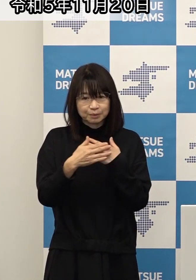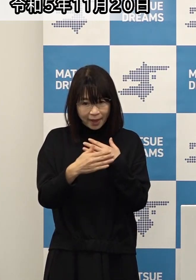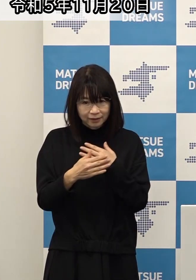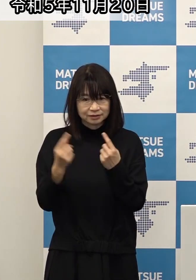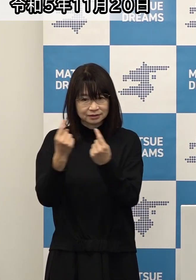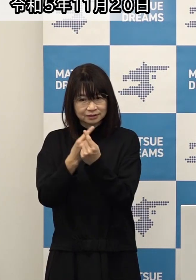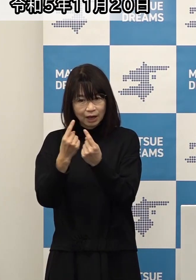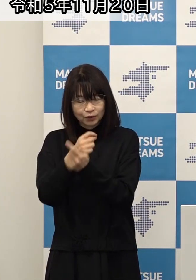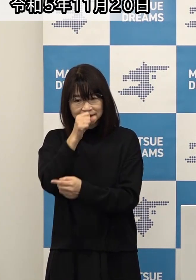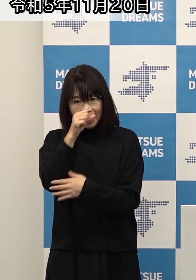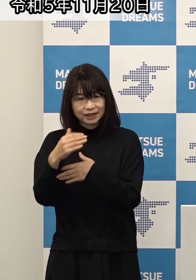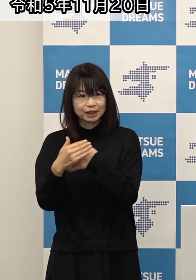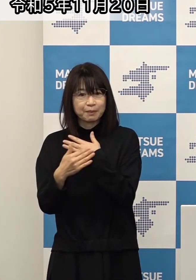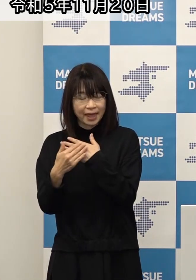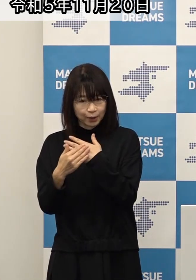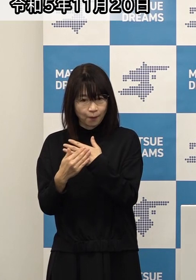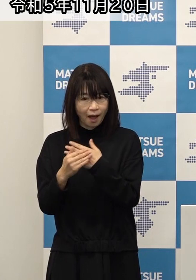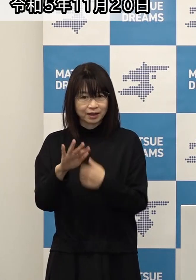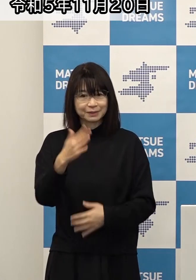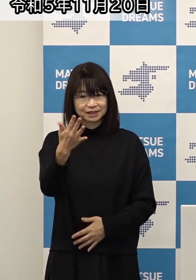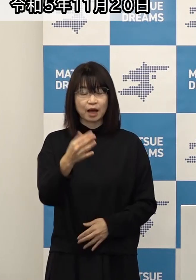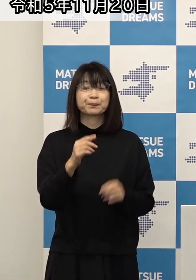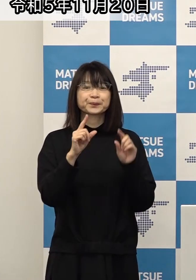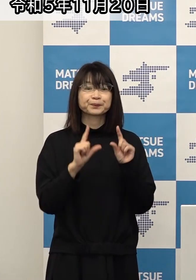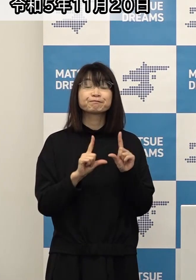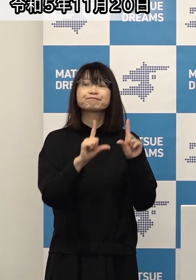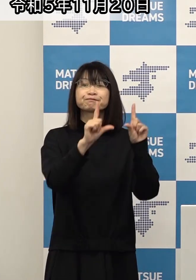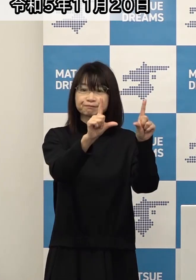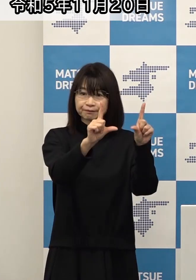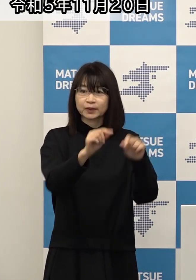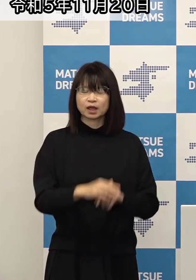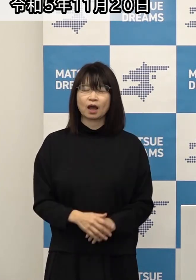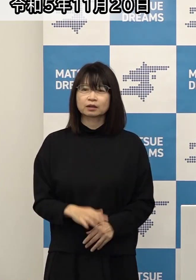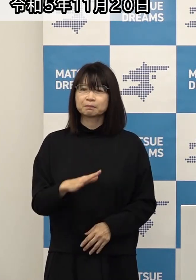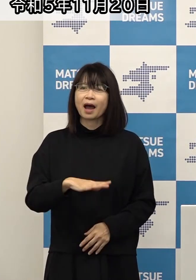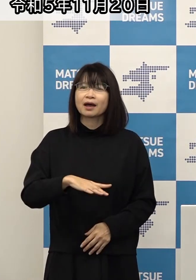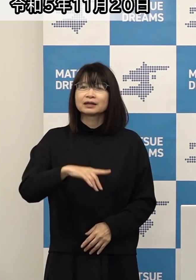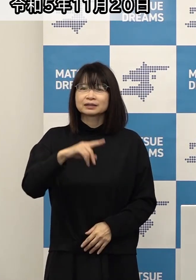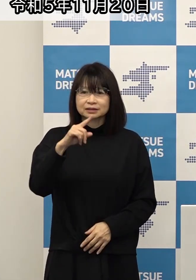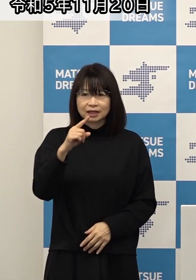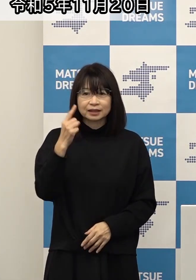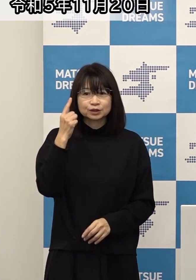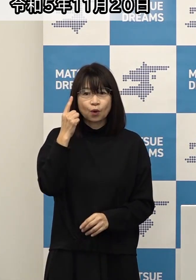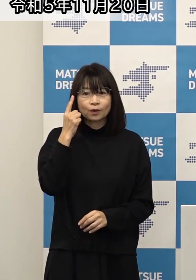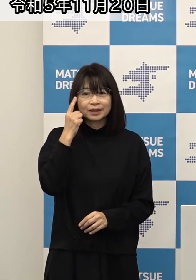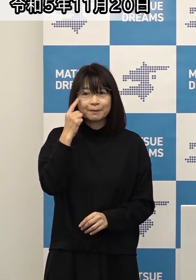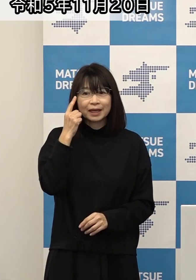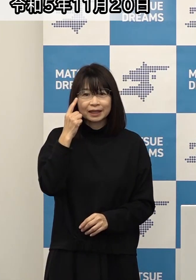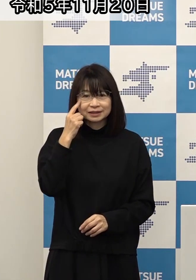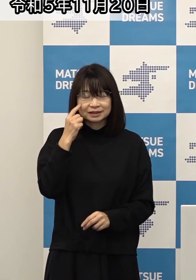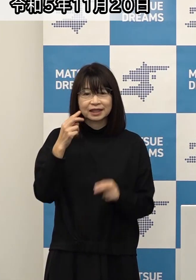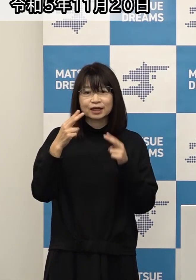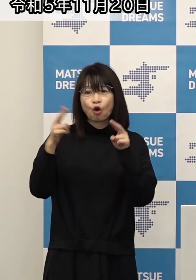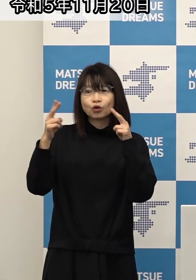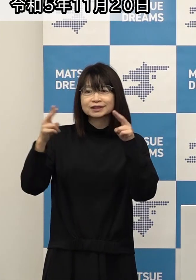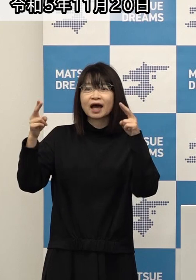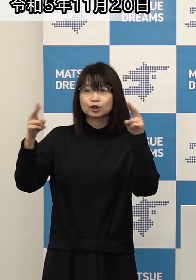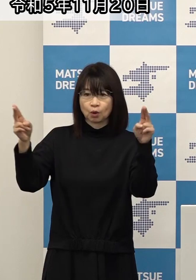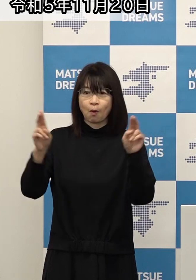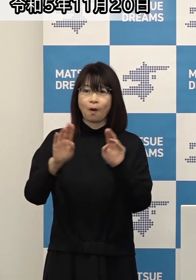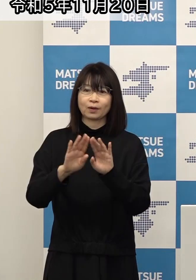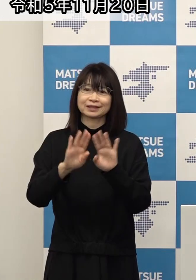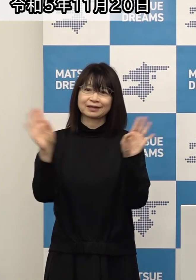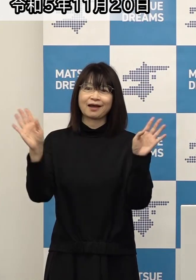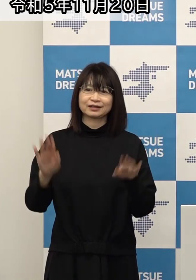いです。 はい、ちょっと私が知る限りでなんですけども、最初ちょっとトライアルでコンサートのようなことをやった時にですね、電気